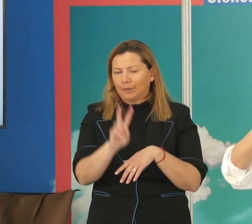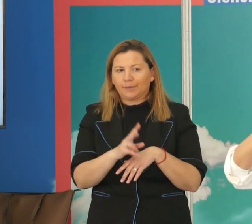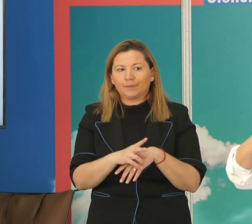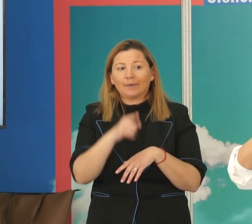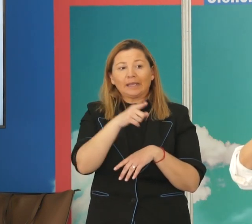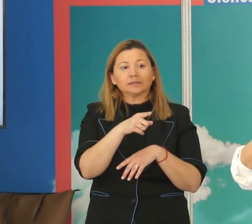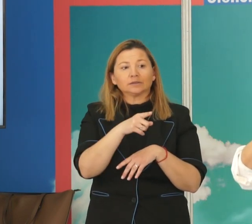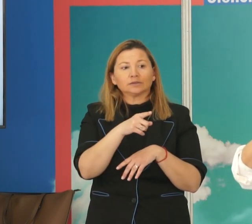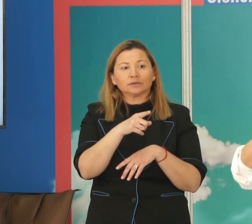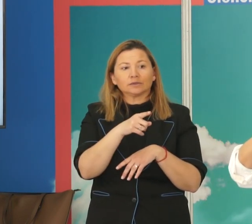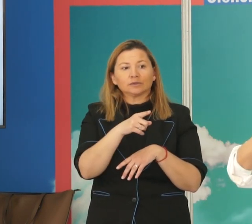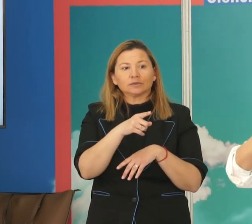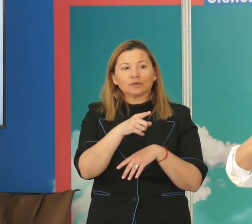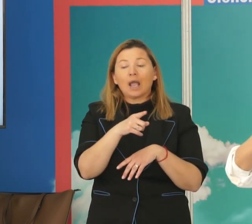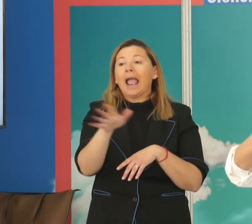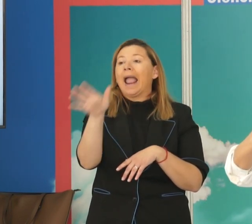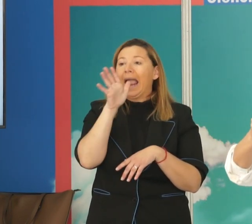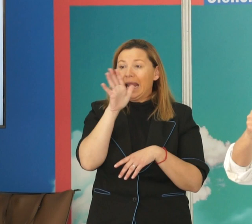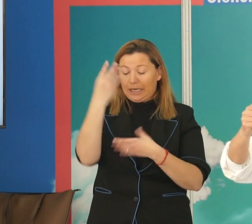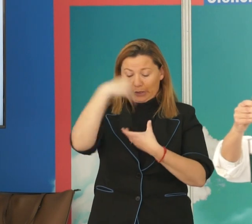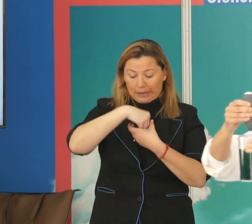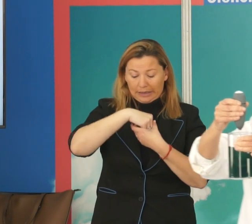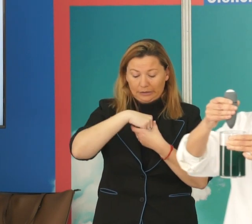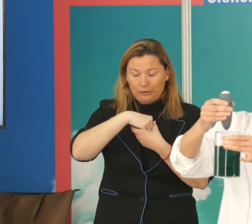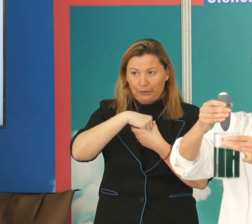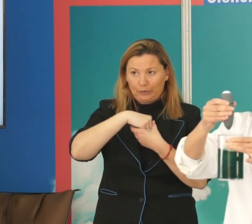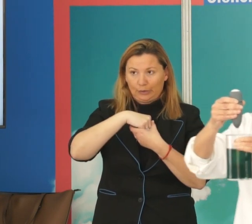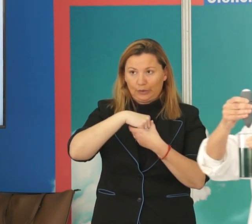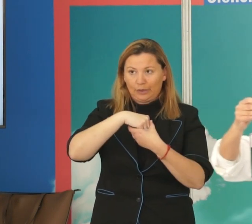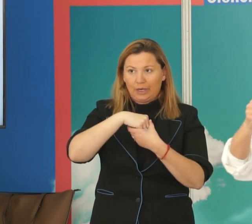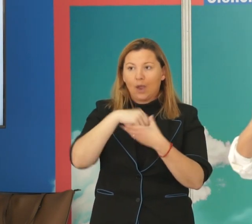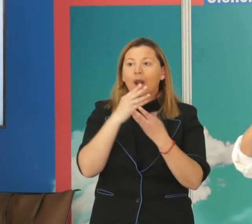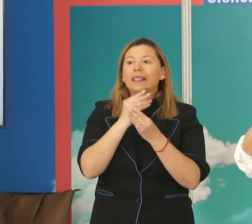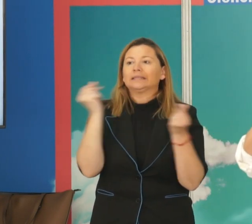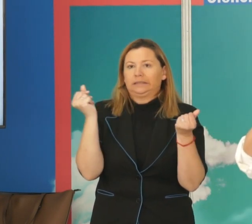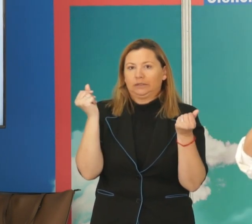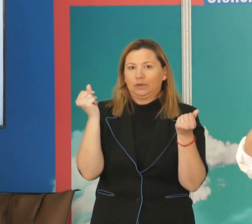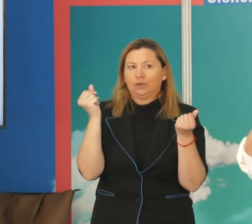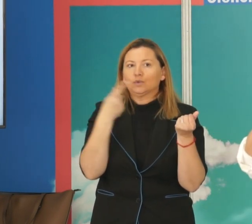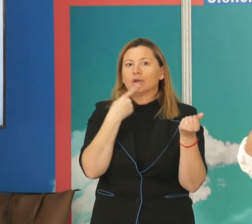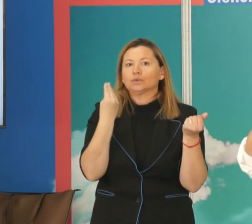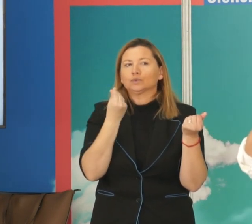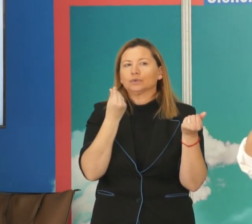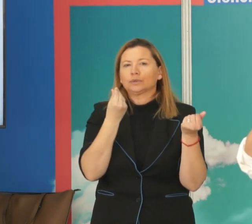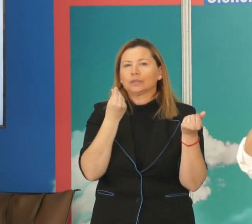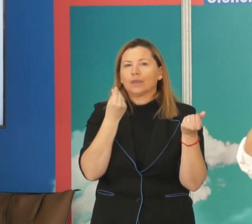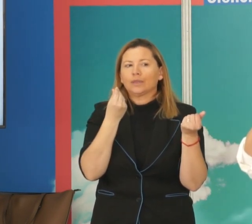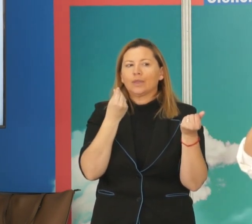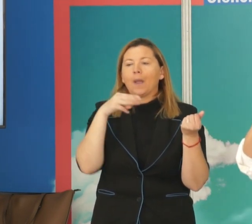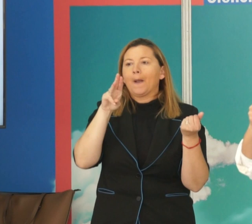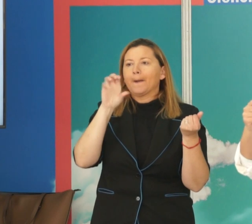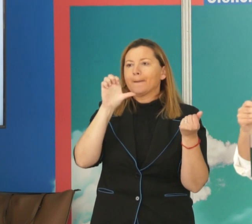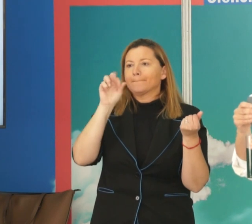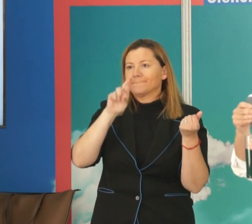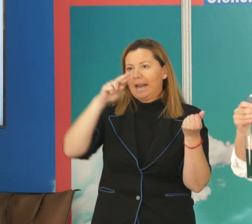la disolución que teníamos preparada, es decir, el líquido que tenemos aquí metido, ¿vale? Es una disolución de una sustancia que se llama permanganato, la